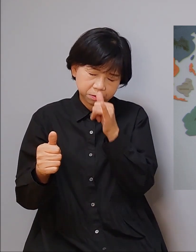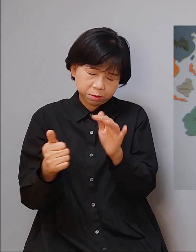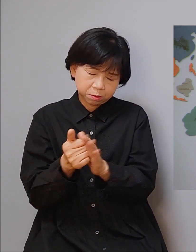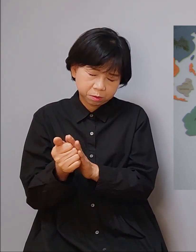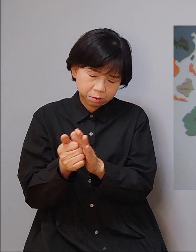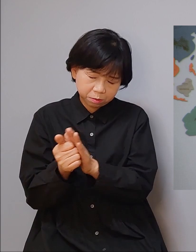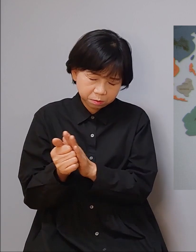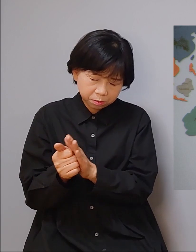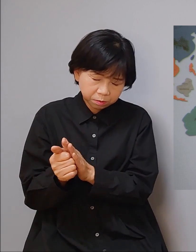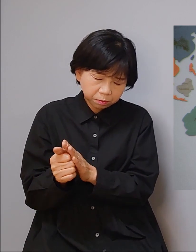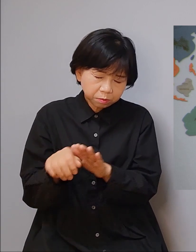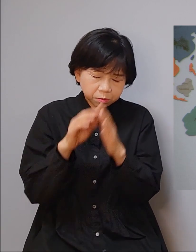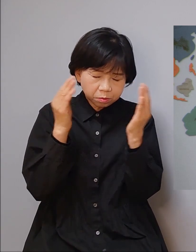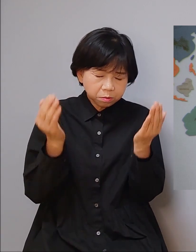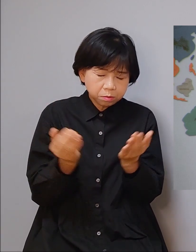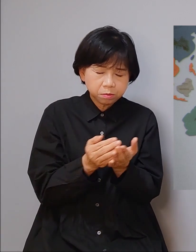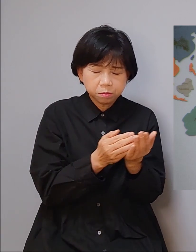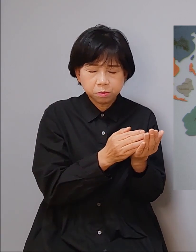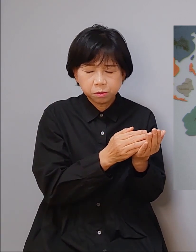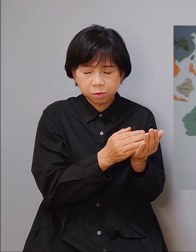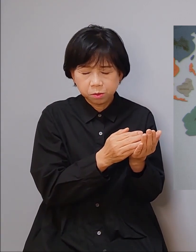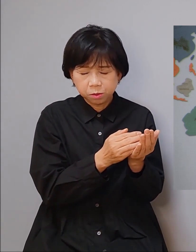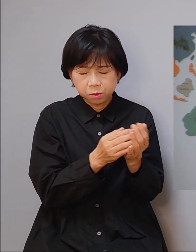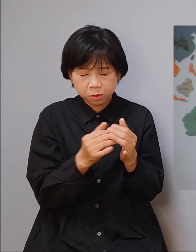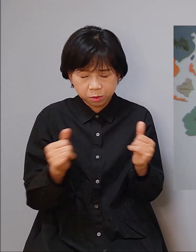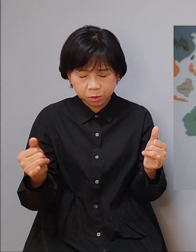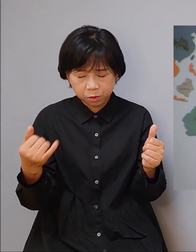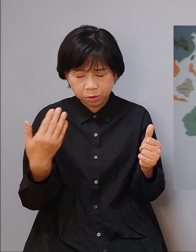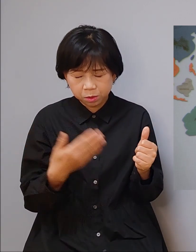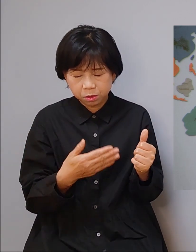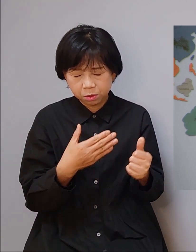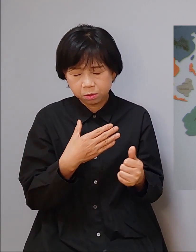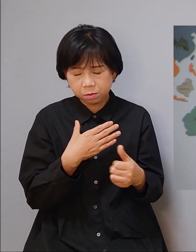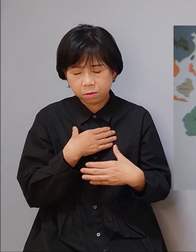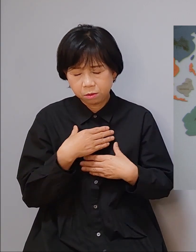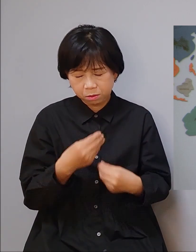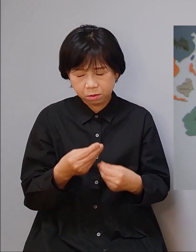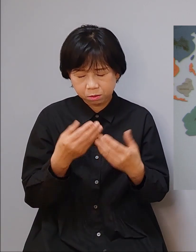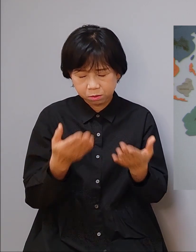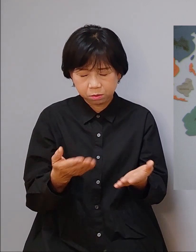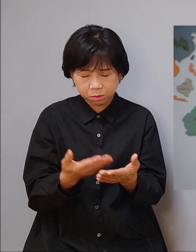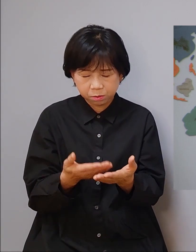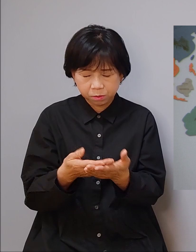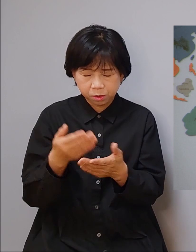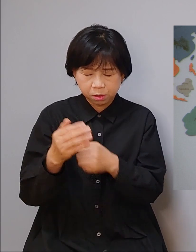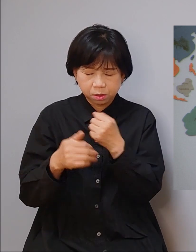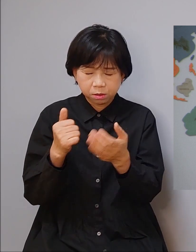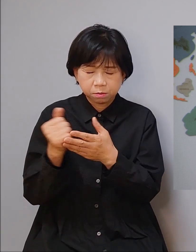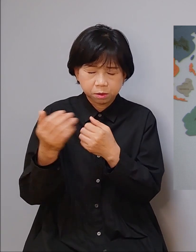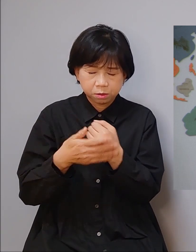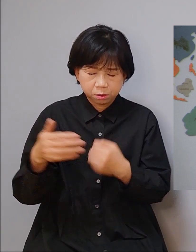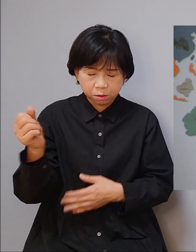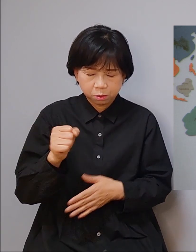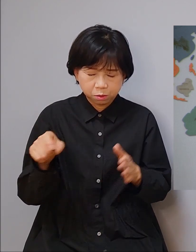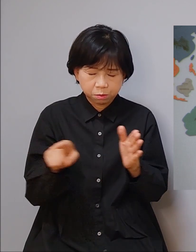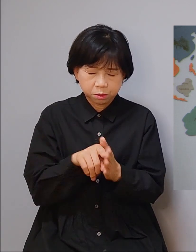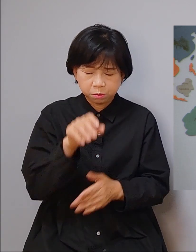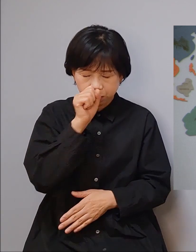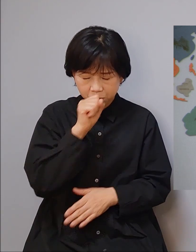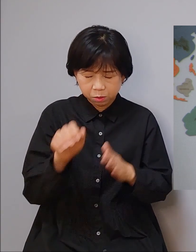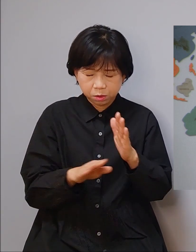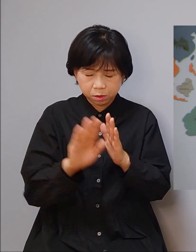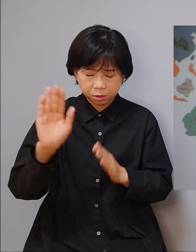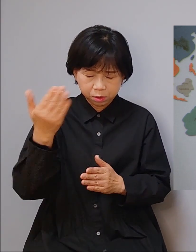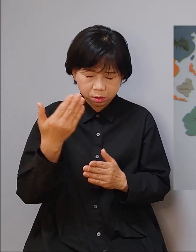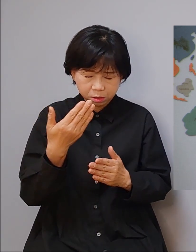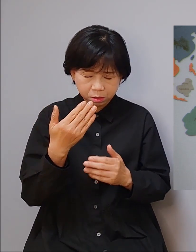주시고 모두에게 평안을 허락하여 주시옵소서. 하나님의 은혜로 믿음 좋은 가정들 될 수